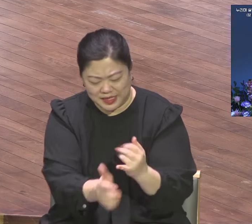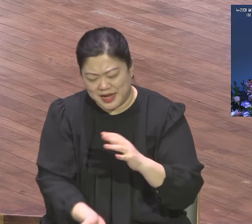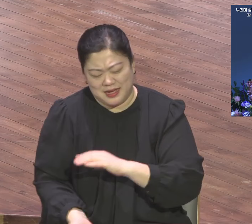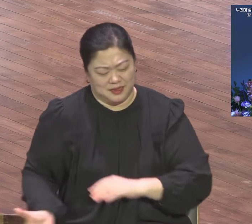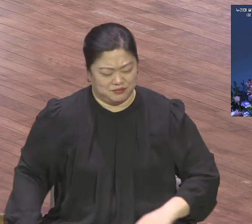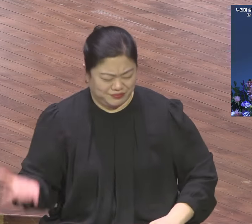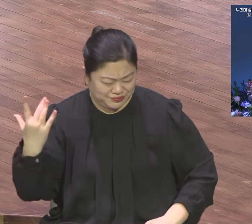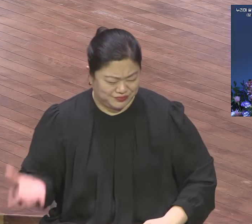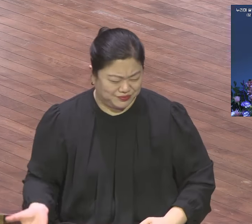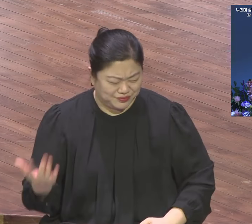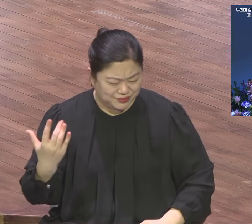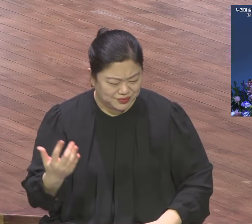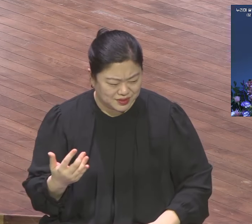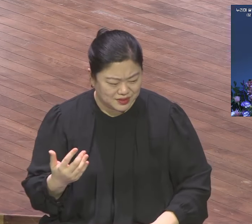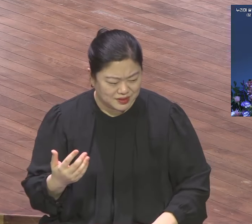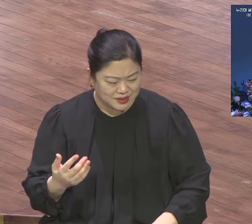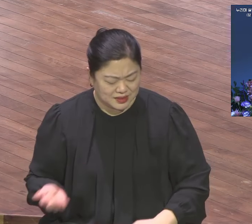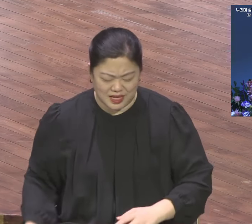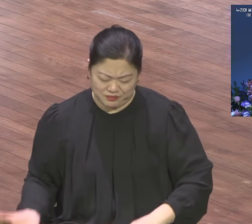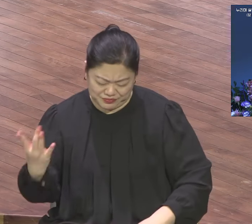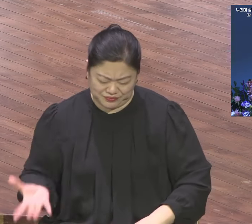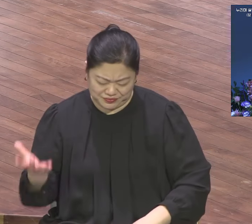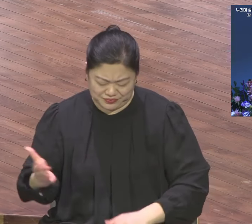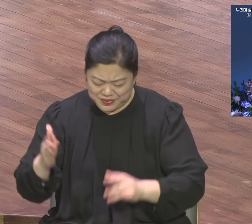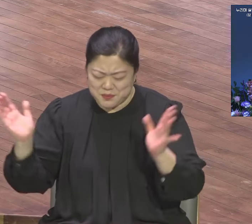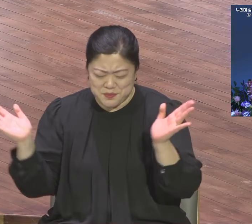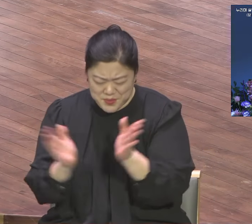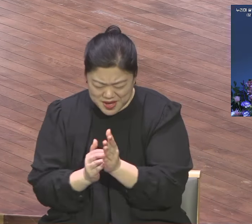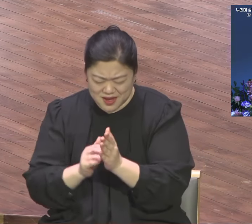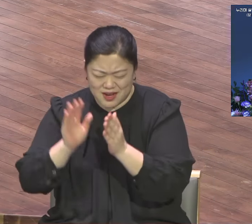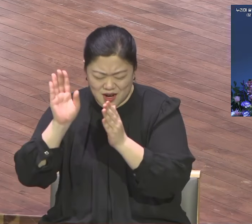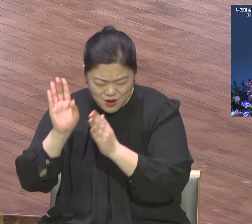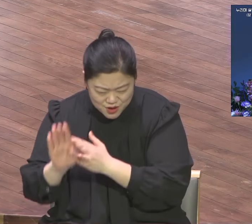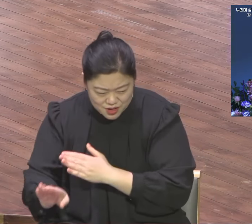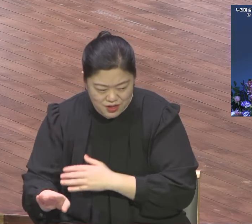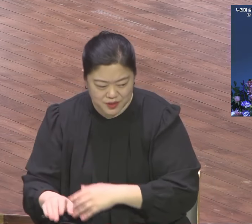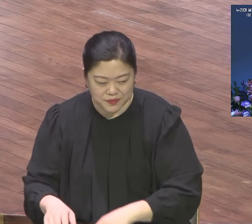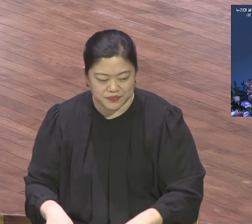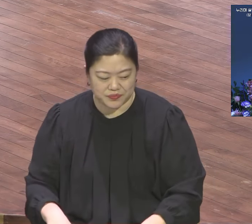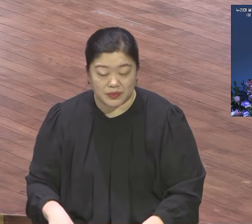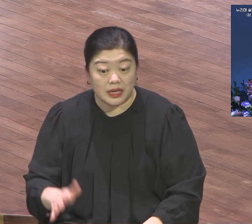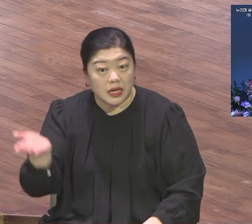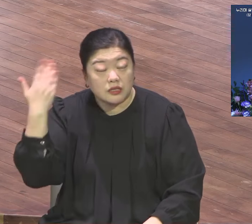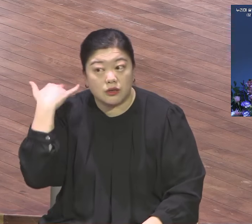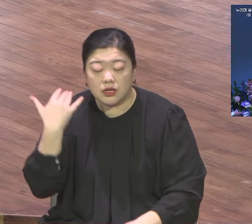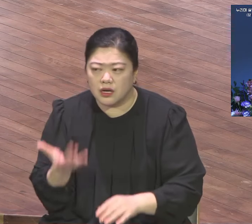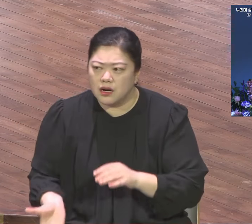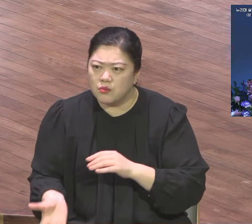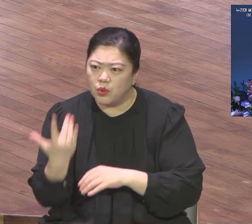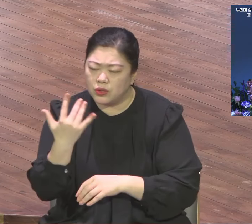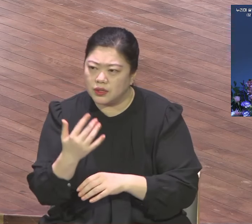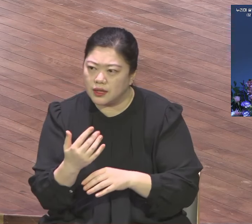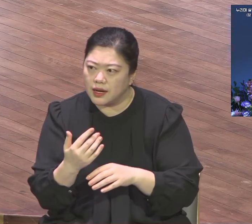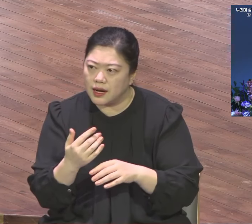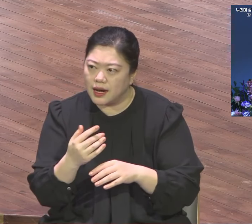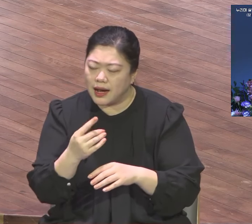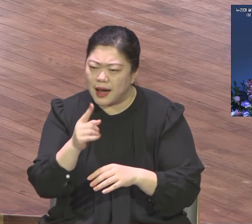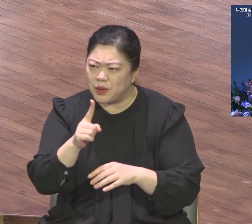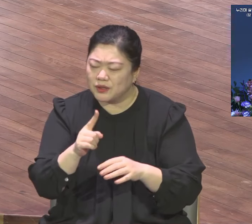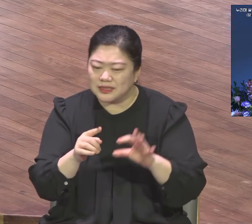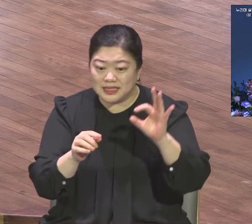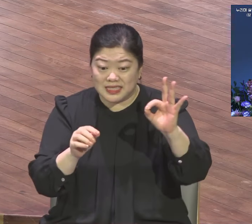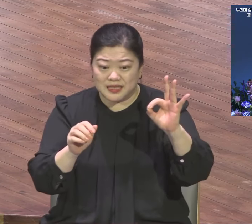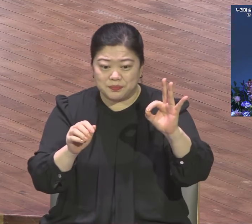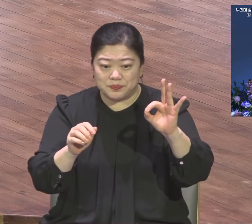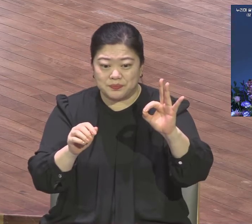볼링을 넣은 볼링이 싹 없어져 버렸어. 부목사들까지. 야 그때 볼링장 비쌌어요. 볼링이 햄머라고 이런